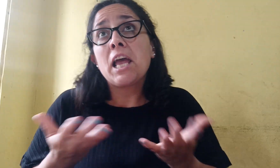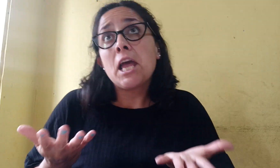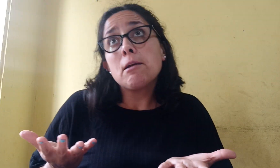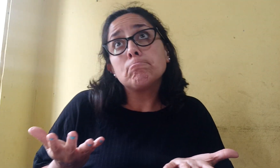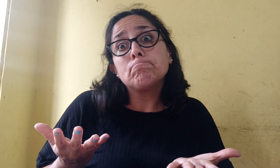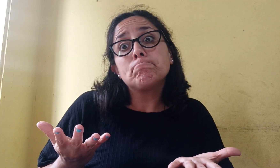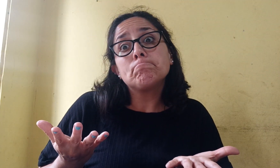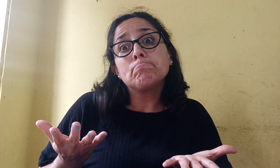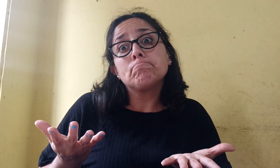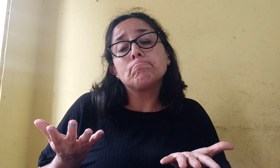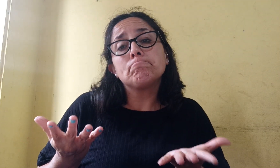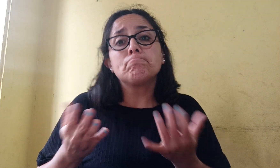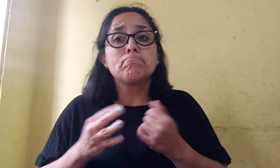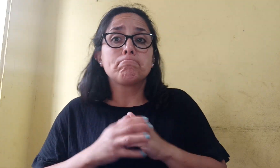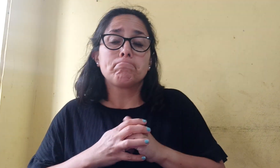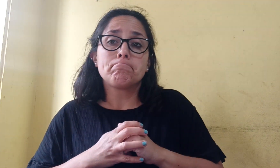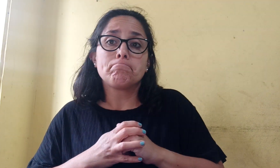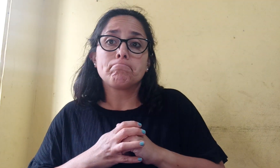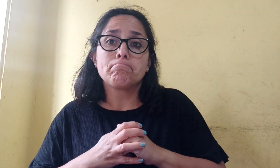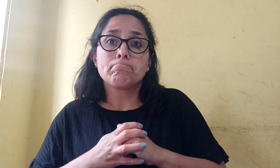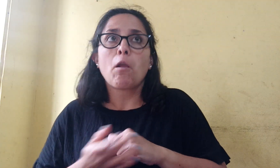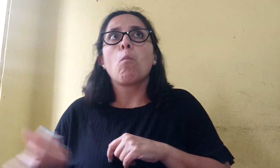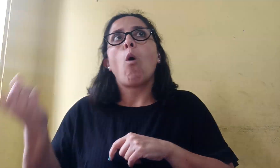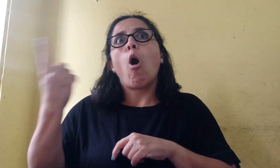volviendo al tema de la picazón,